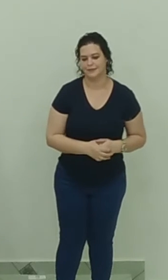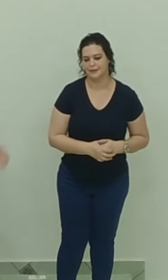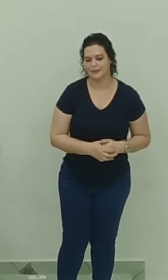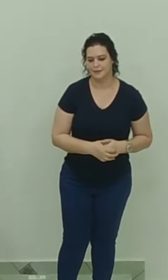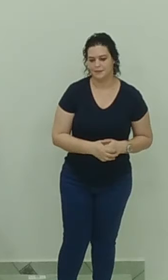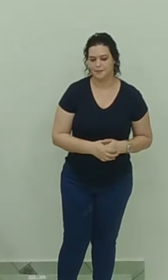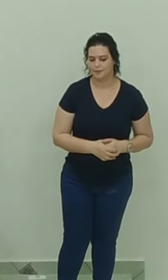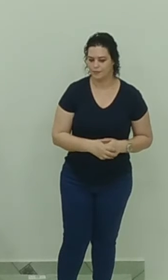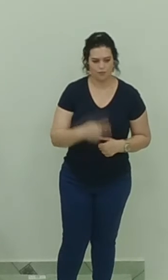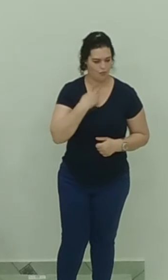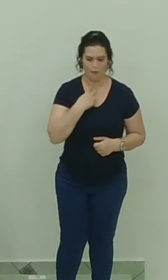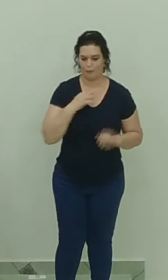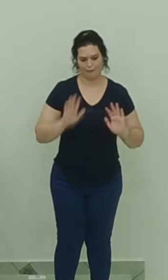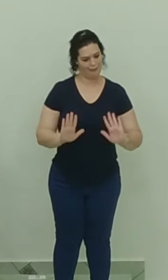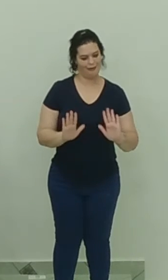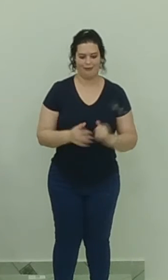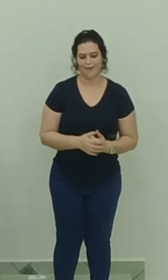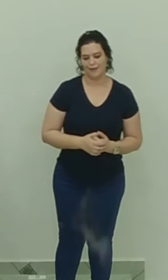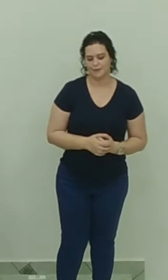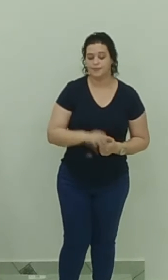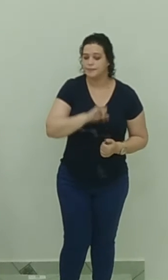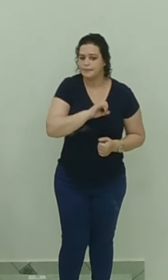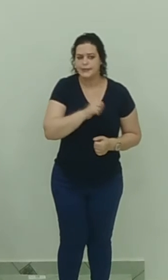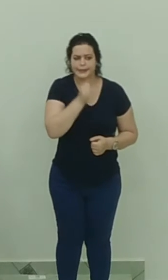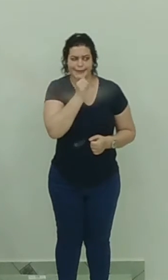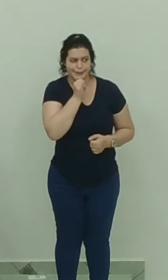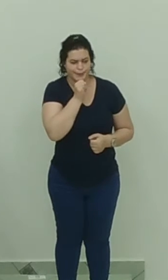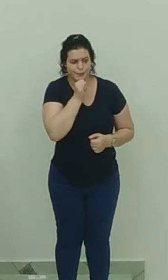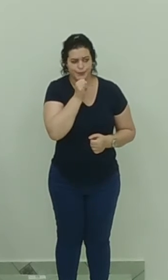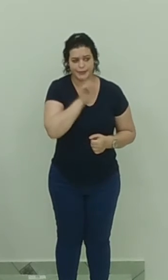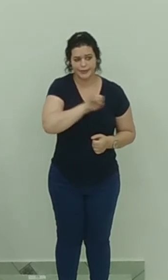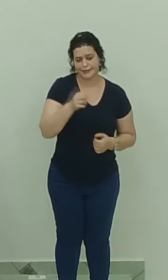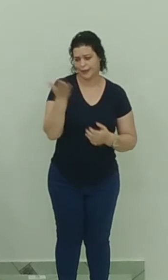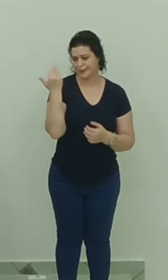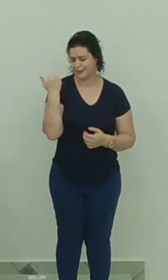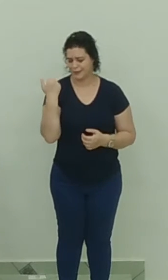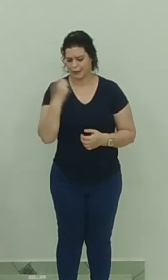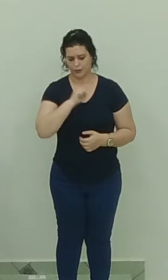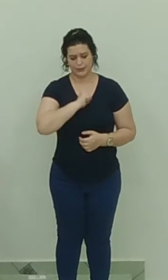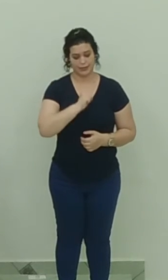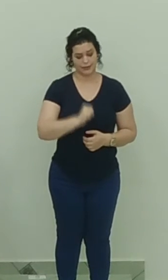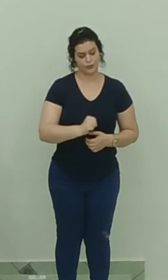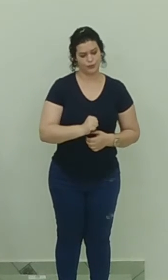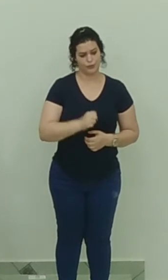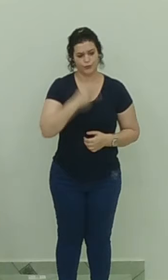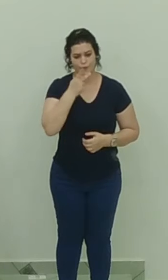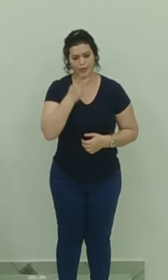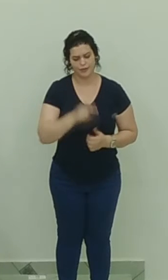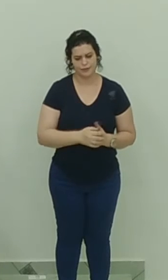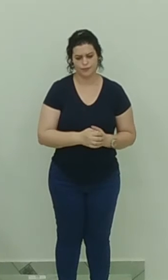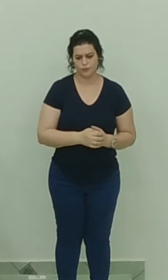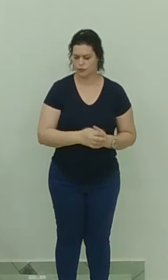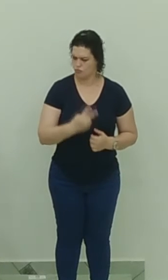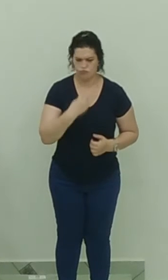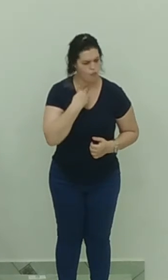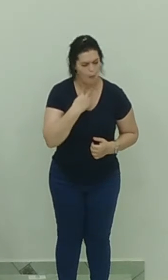o sacerdote dissesse, não vamos, o povo não ia passar. Sabe, tem gente que